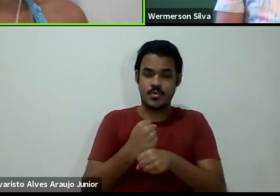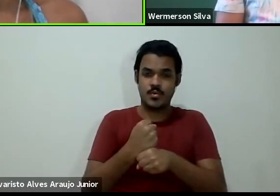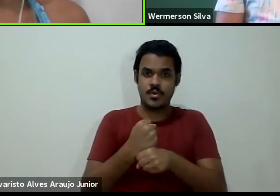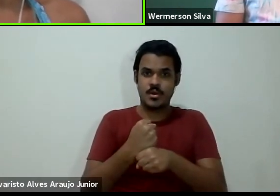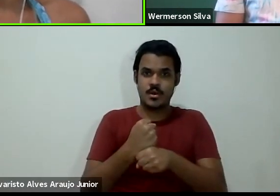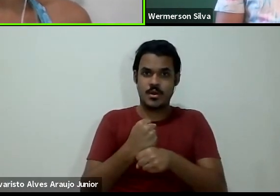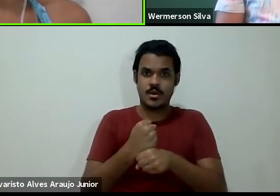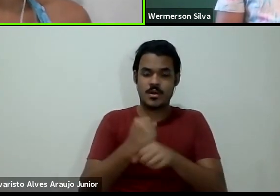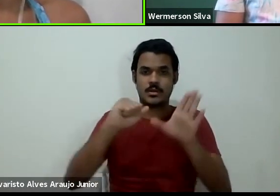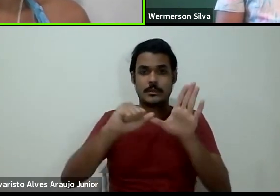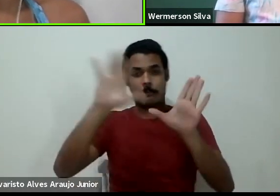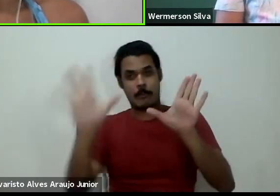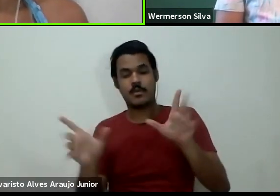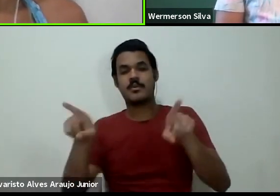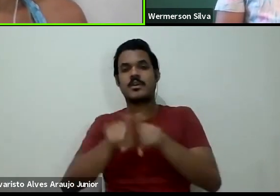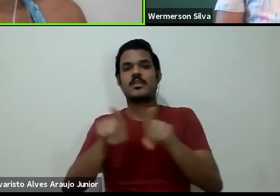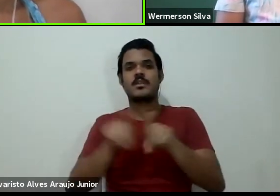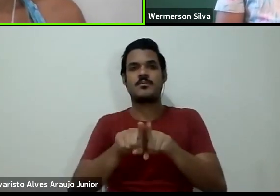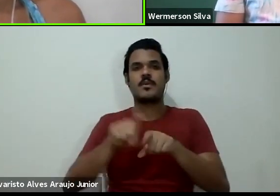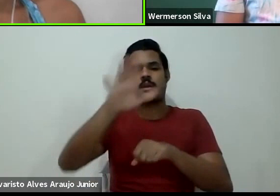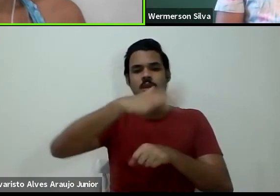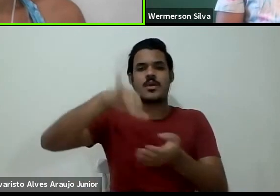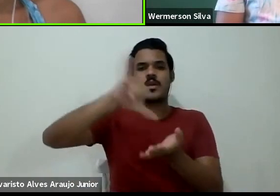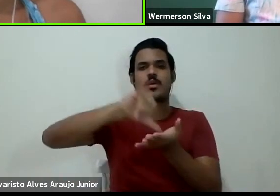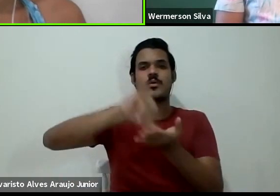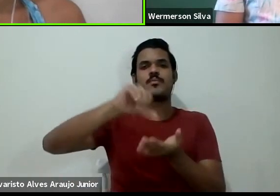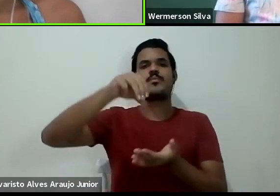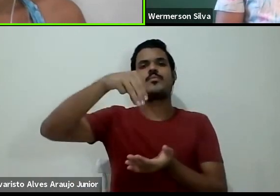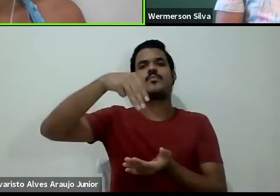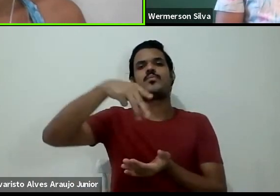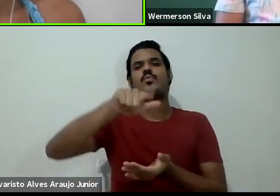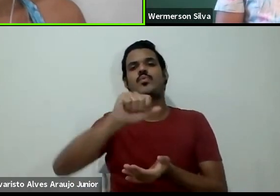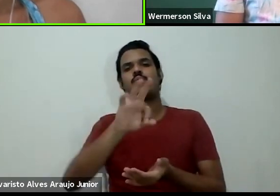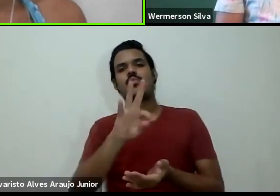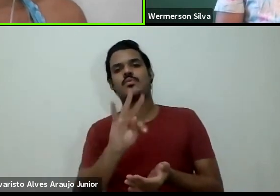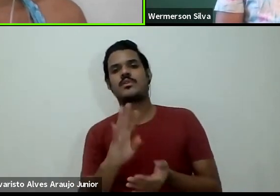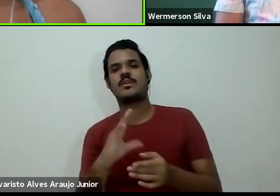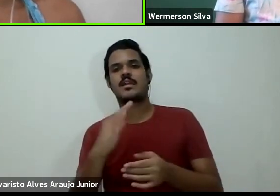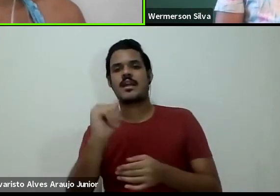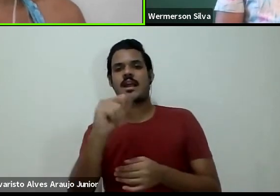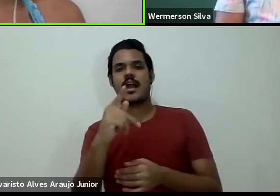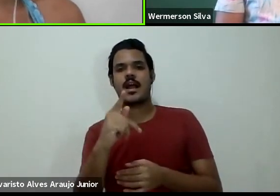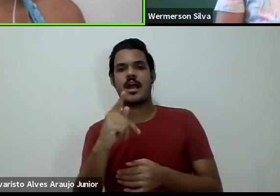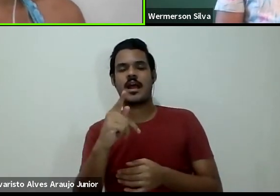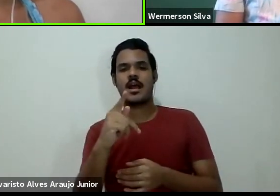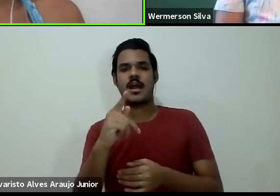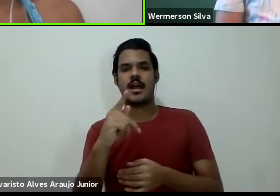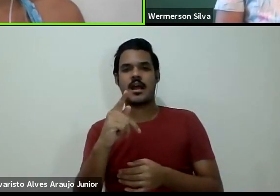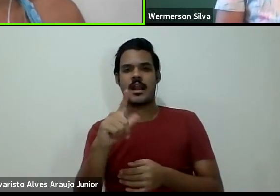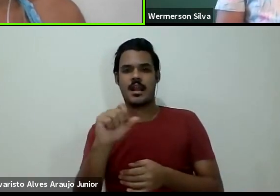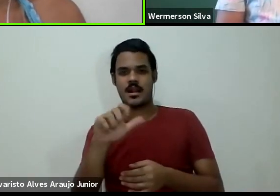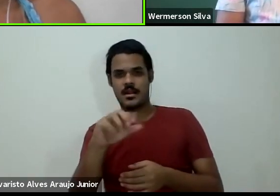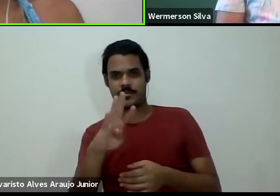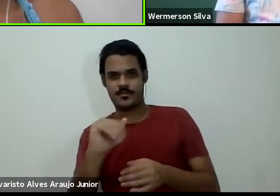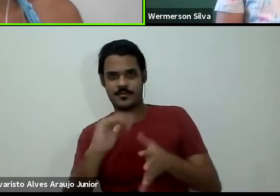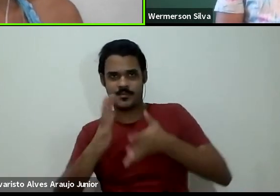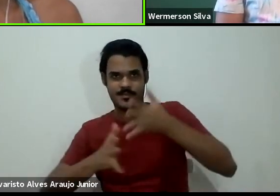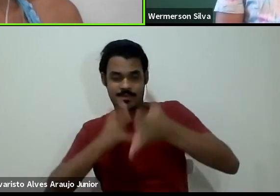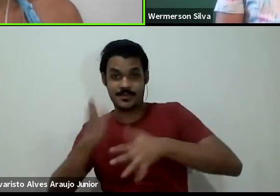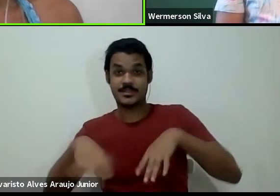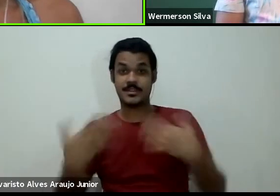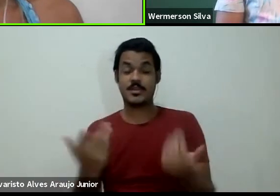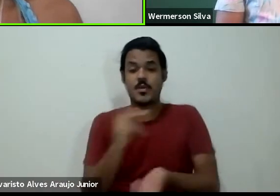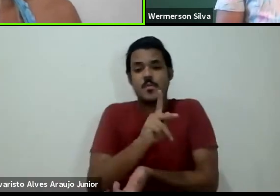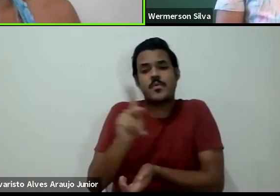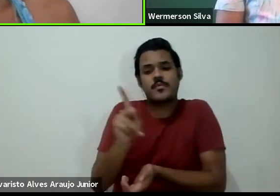Multicamp, Centro de Aprendizagem em Língua Brasileira de Sinais, Calibras, professor da disciplina em Língua Brasileira de Sinais